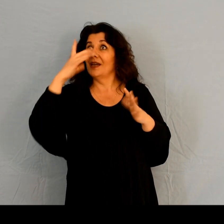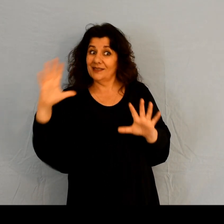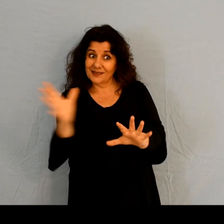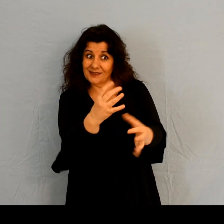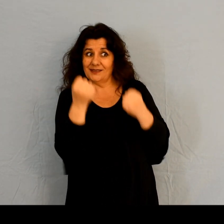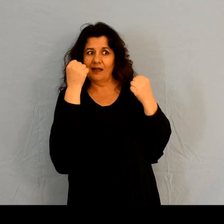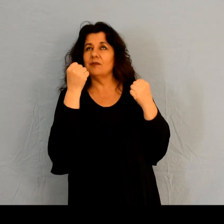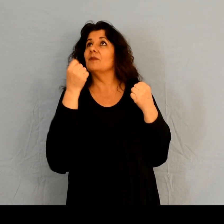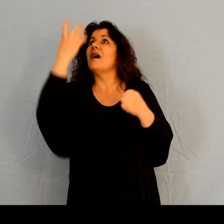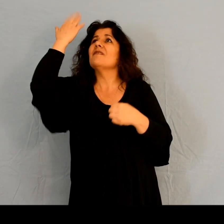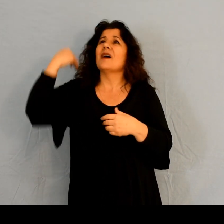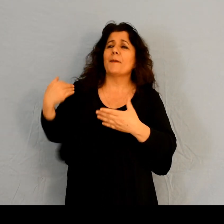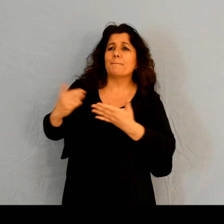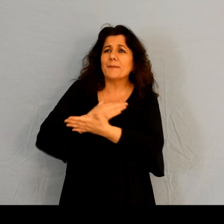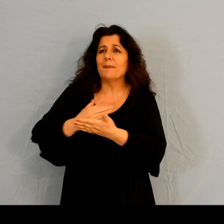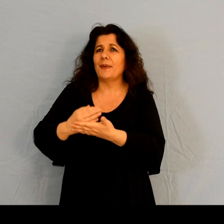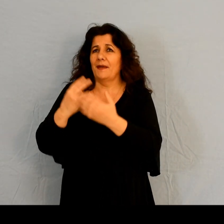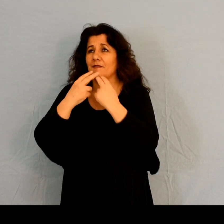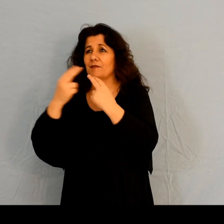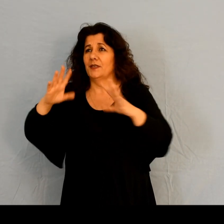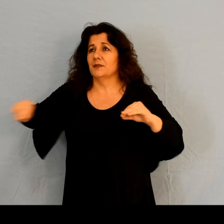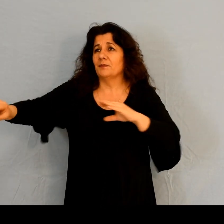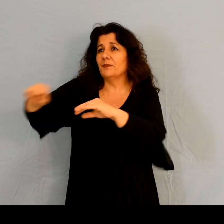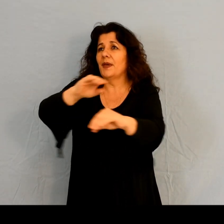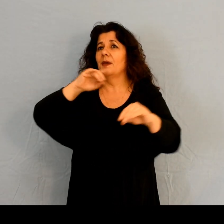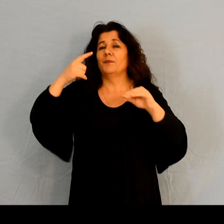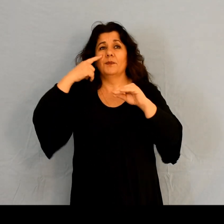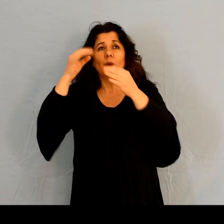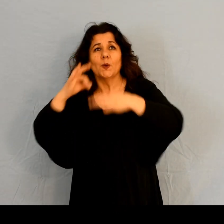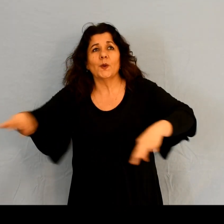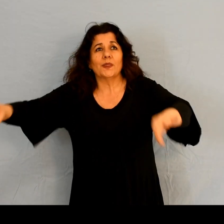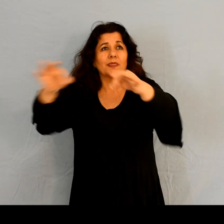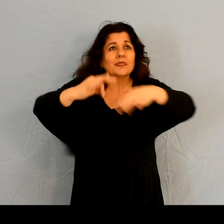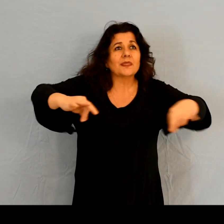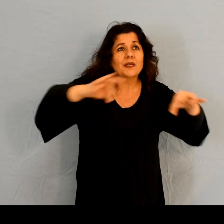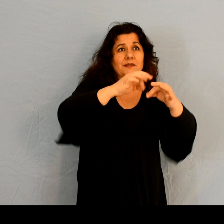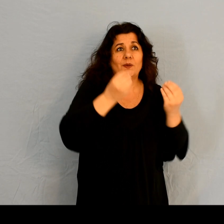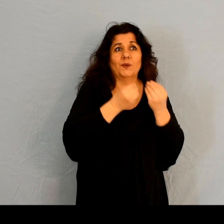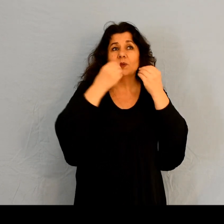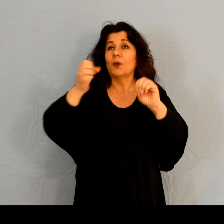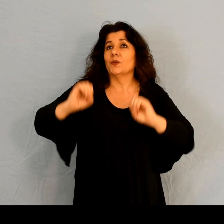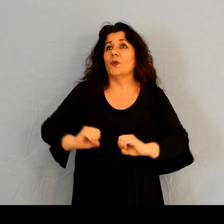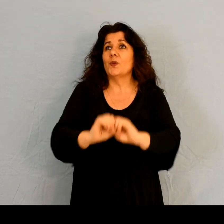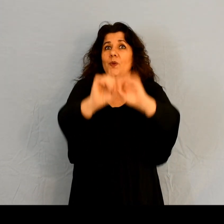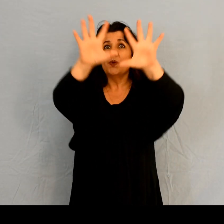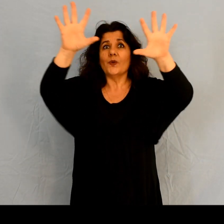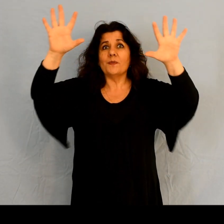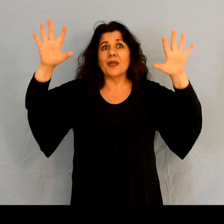Lumière qui se révèle aux nations et donne gloire à ton peuple Israël. »